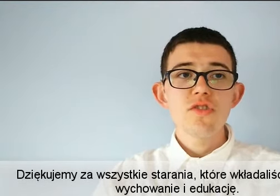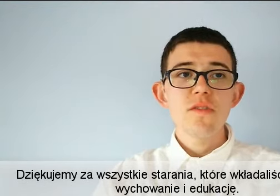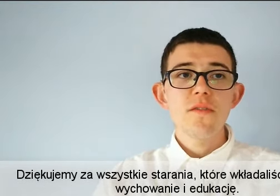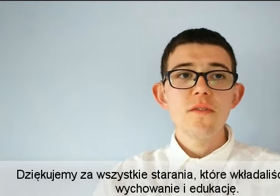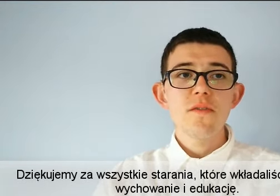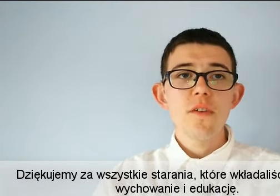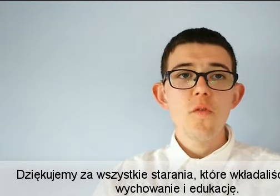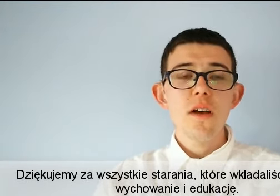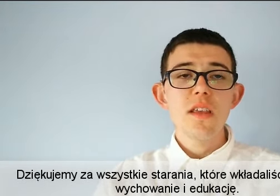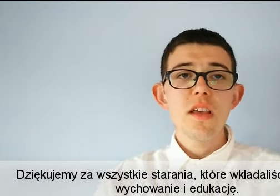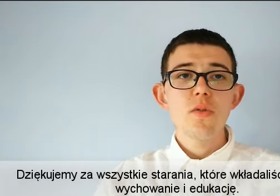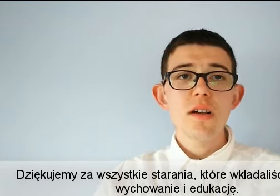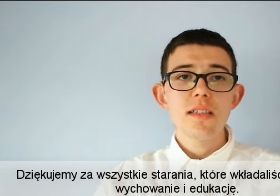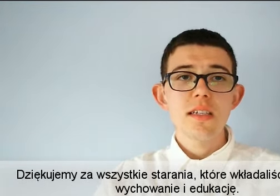nasze wychowanie i edukację.